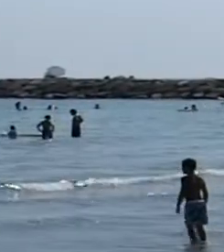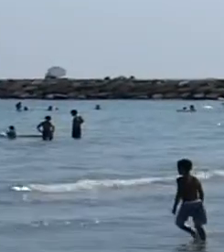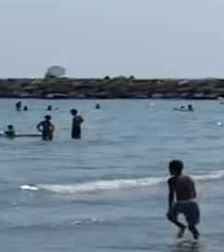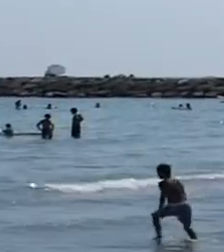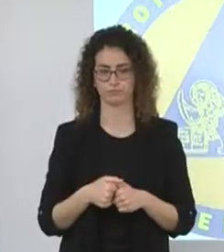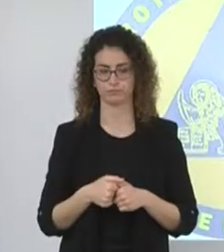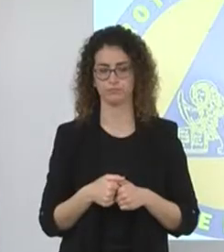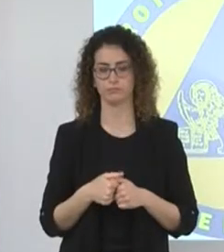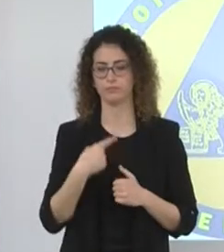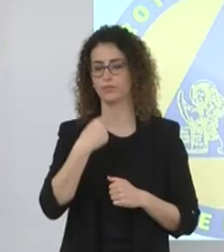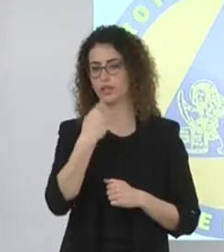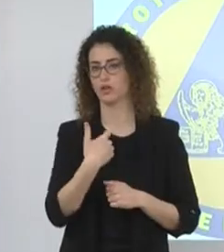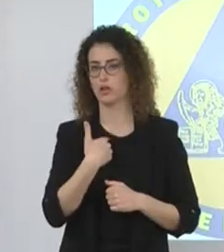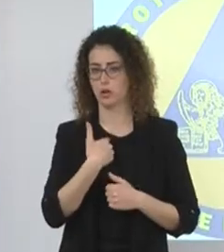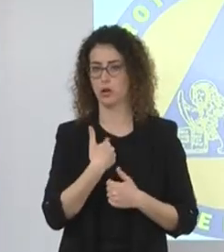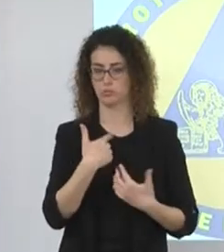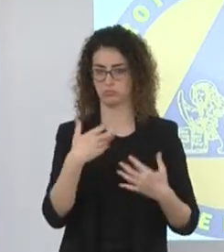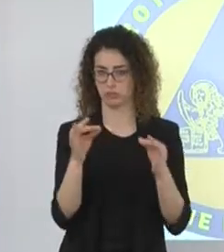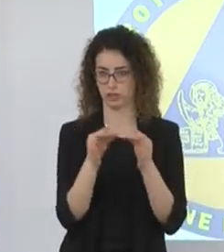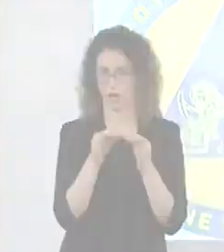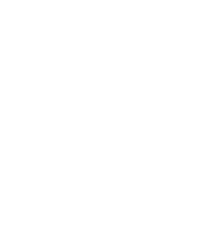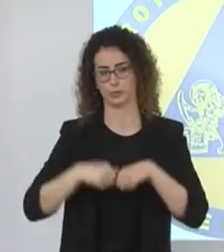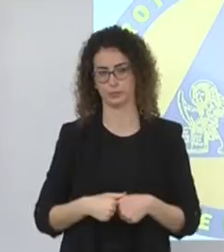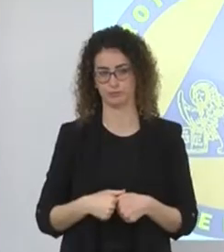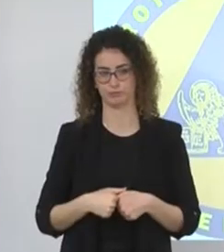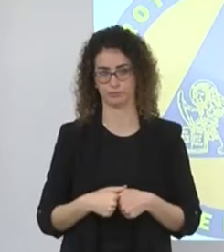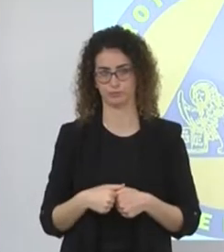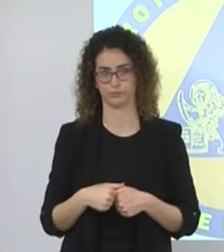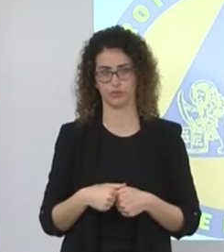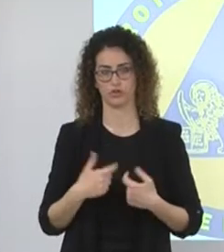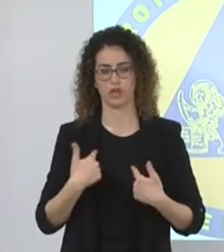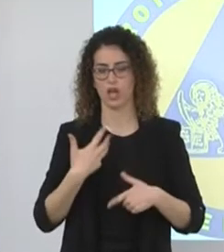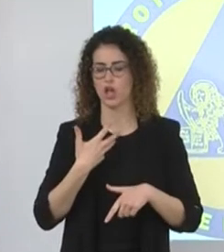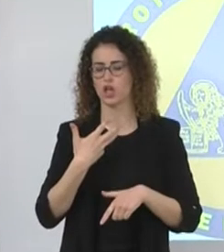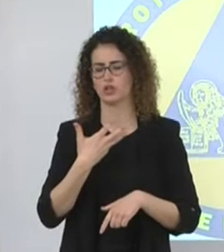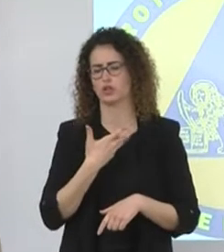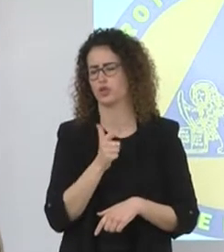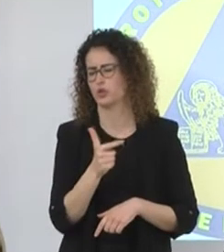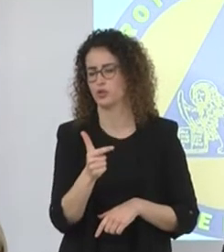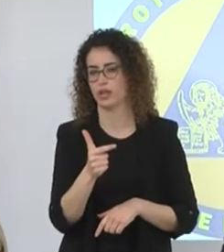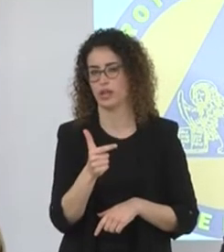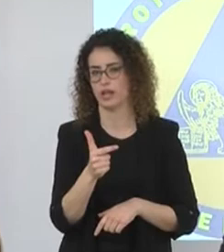perentorio io sono a favore la nostra si chiama veneto non esiste che io vado immunizzare